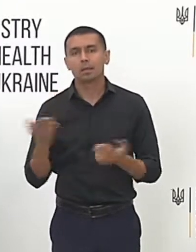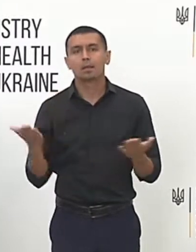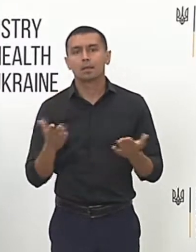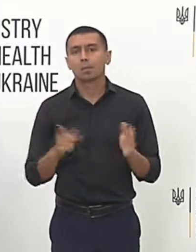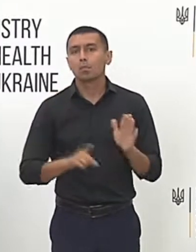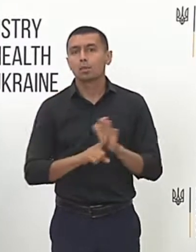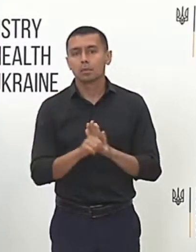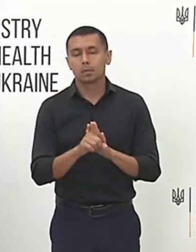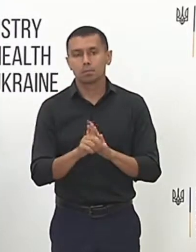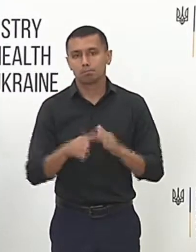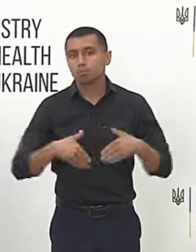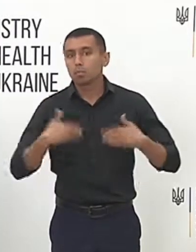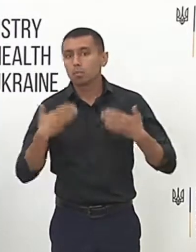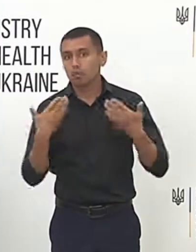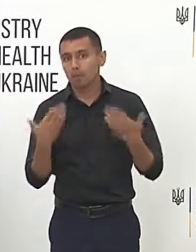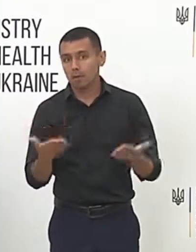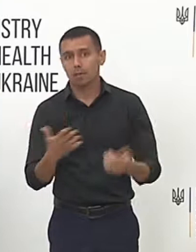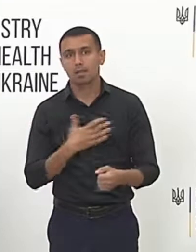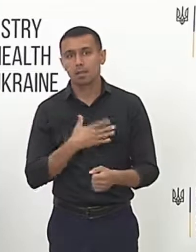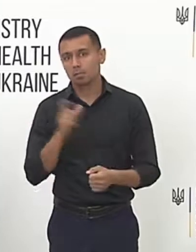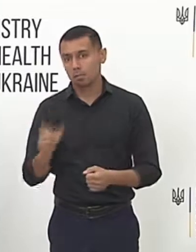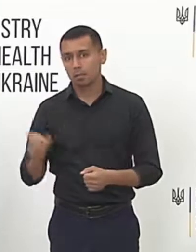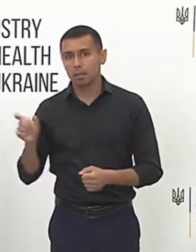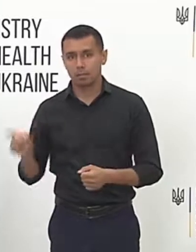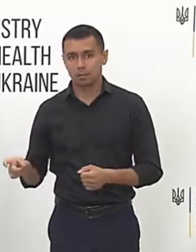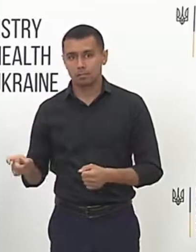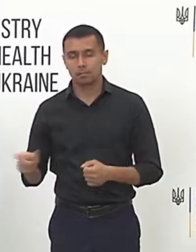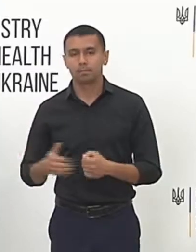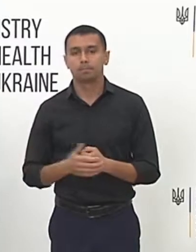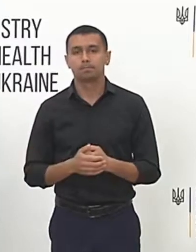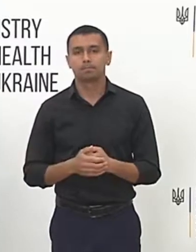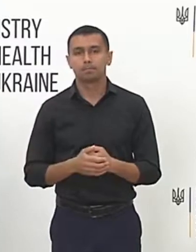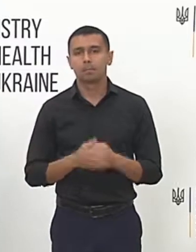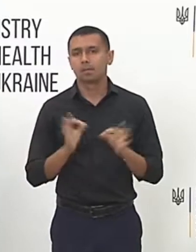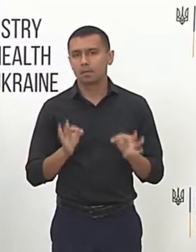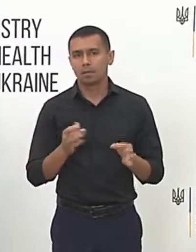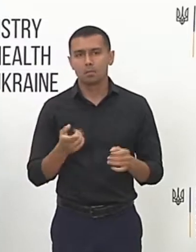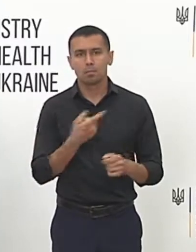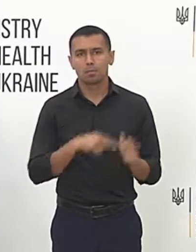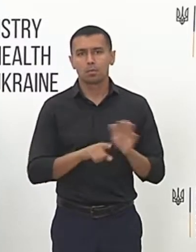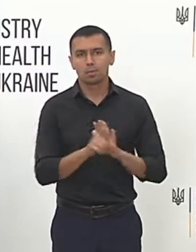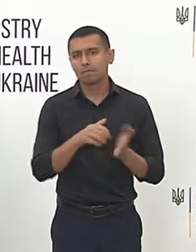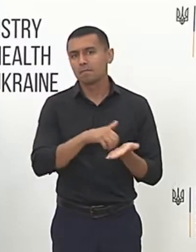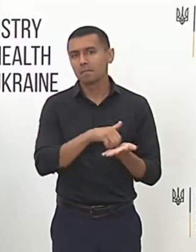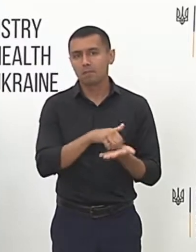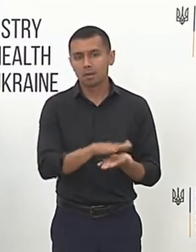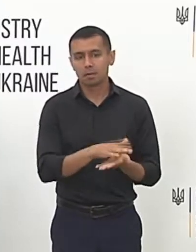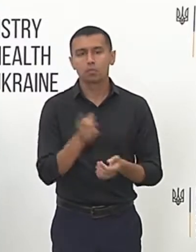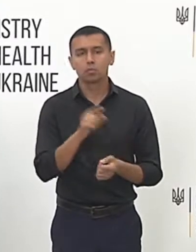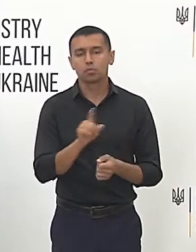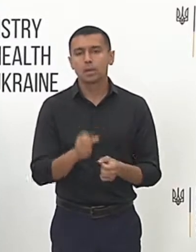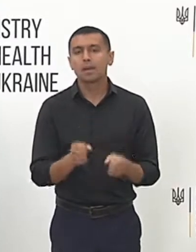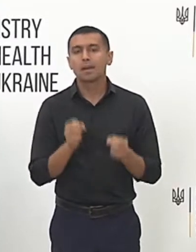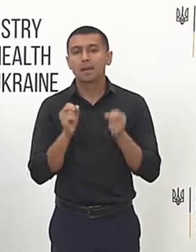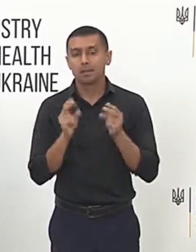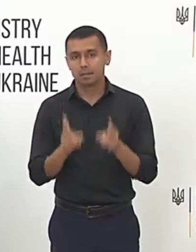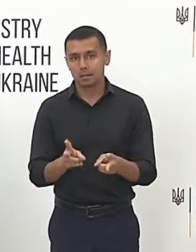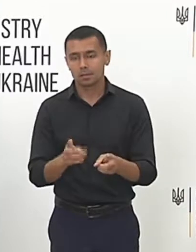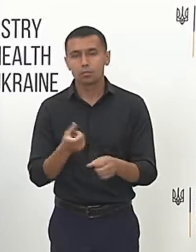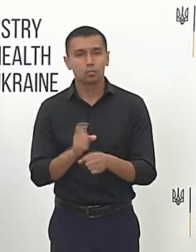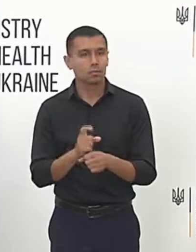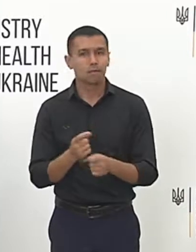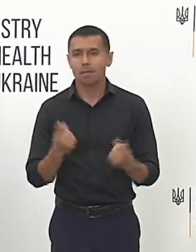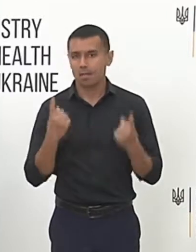який почали пропонувати нашим громадянам. Незвичайно від нього почали відмовлятися, тому що ризик